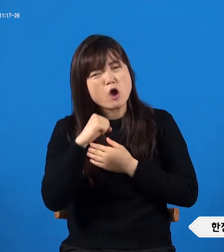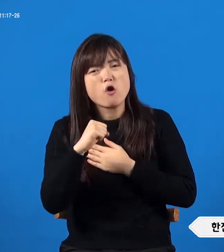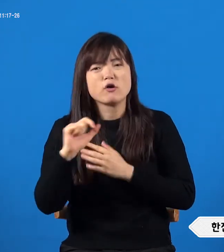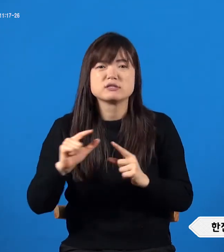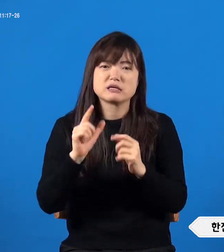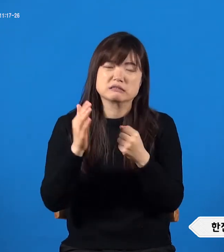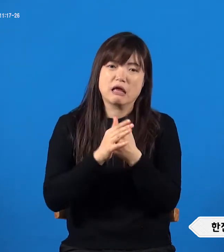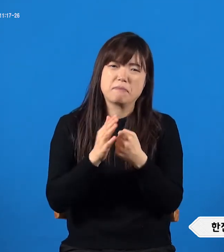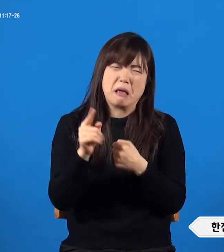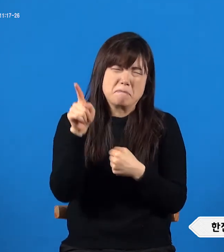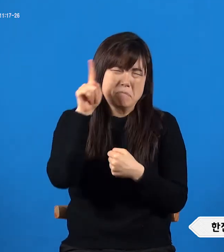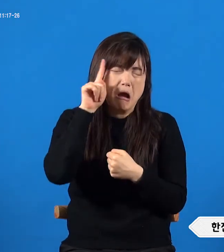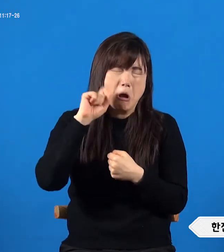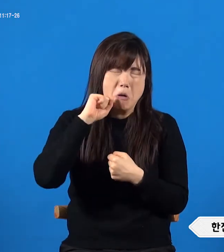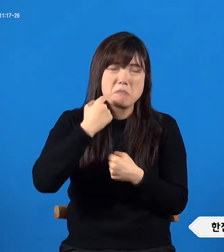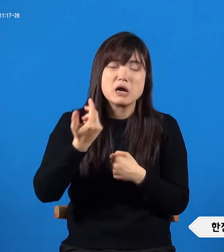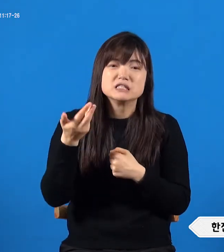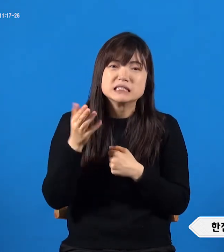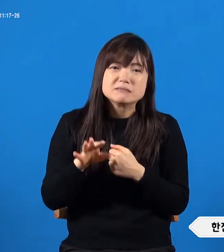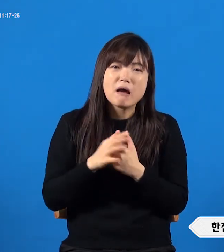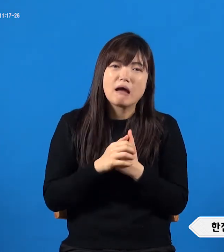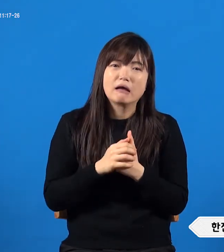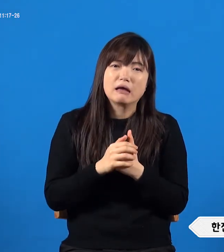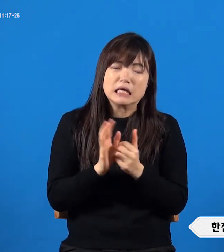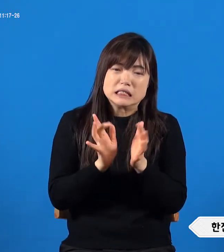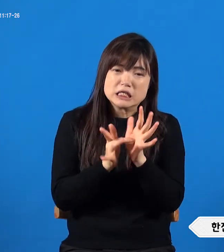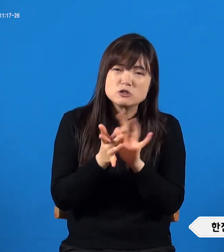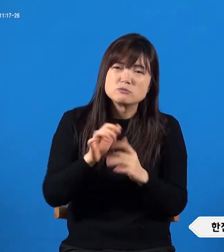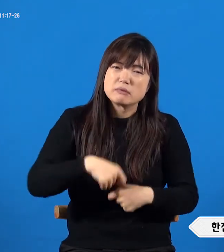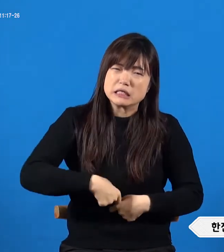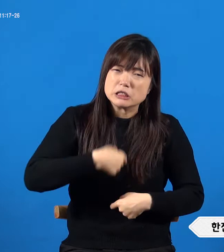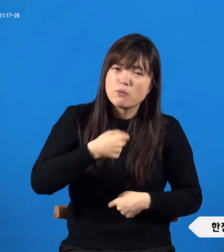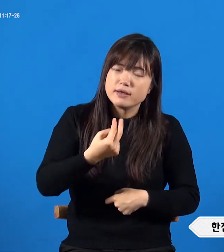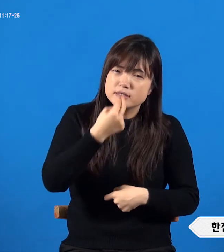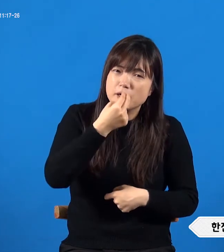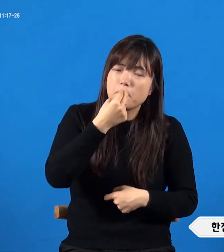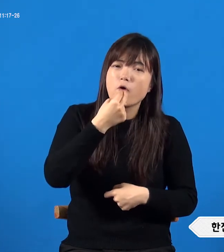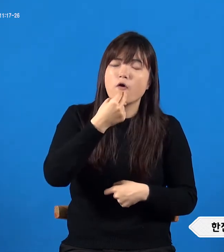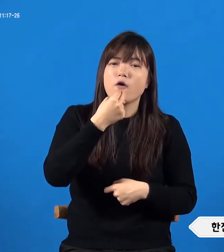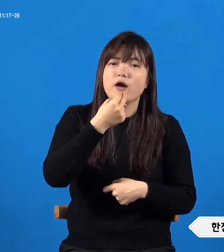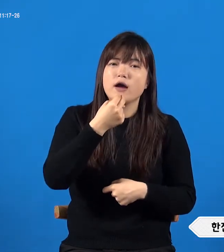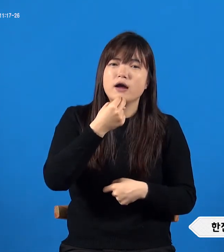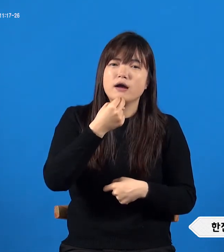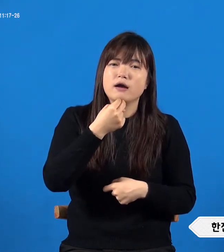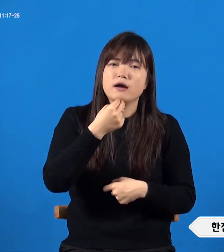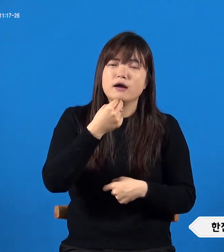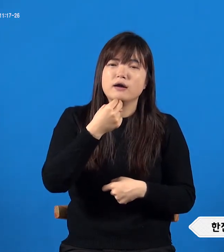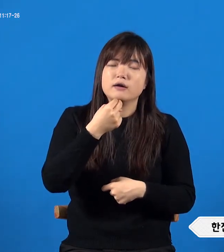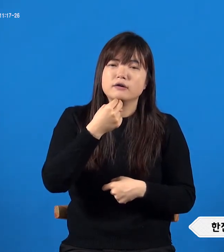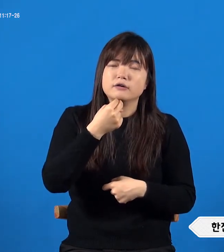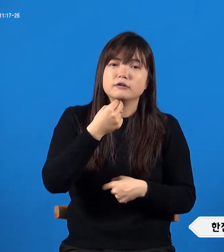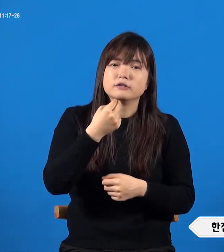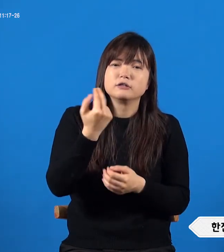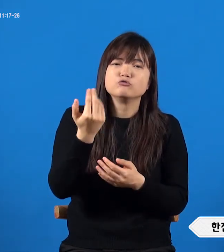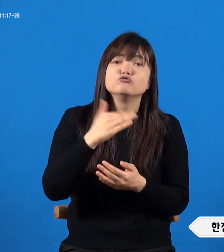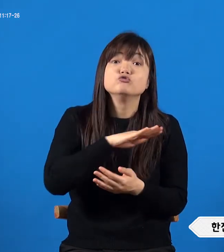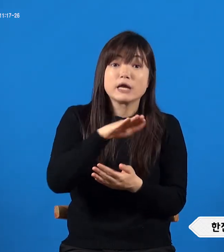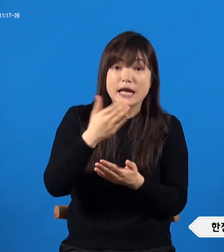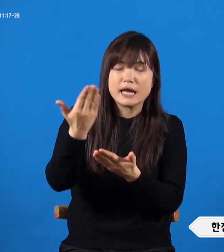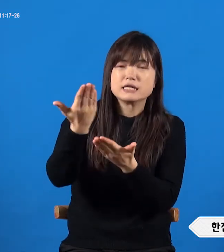때문에, 그래서 100%는 아니지만 그래도 예수님의 의와 생명과 능력이 우리들에게 흘러